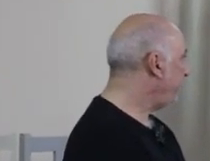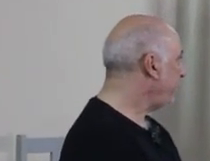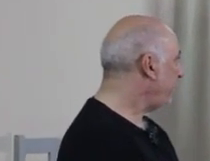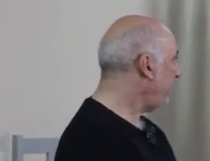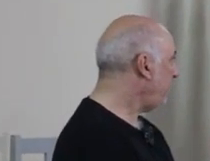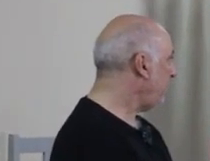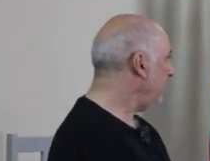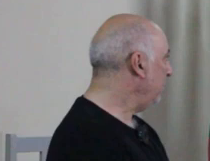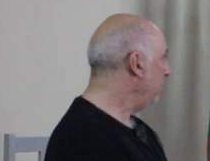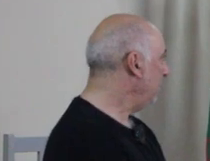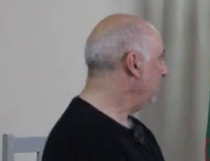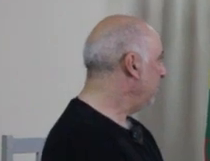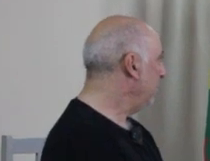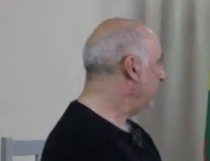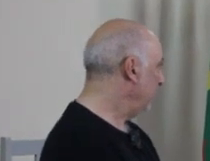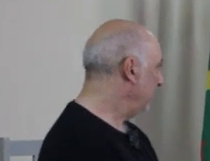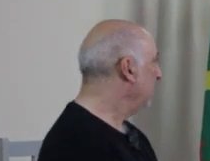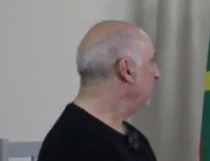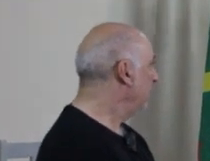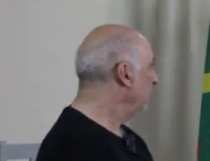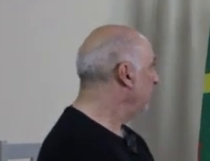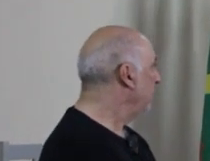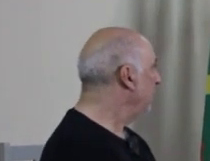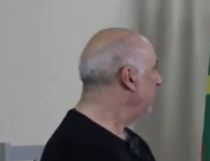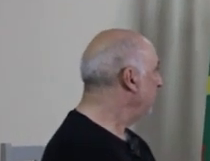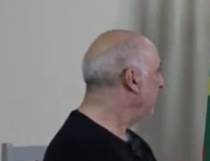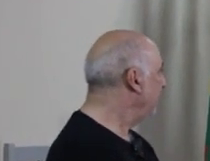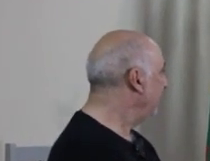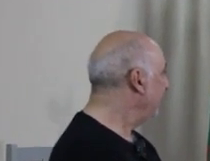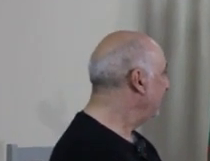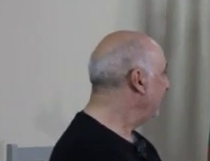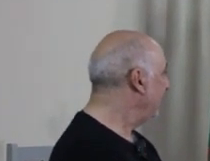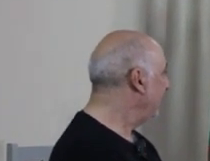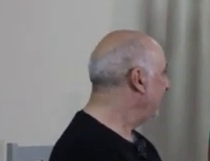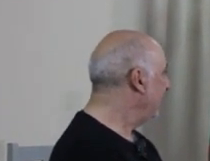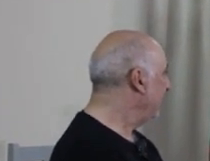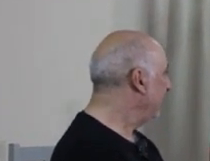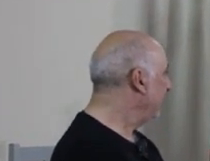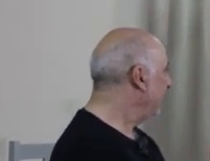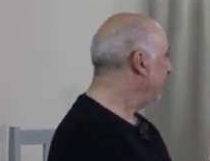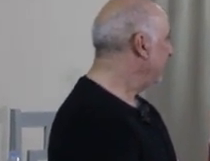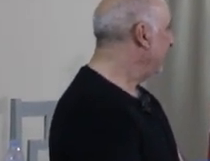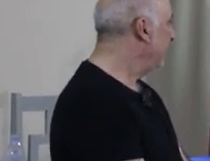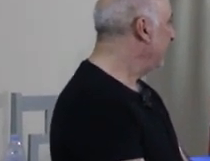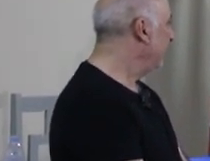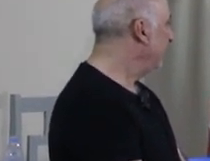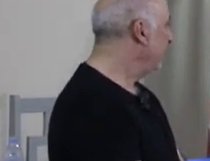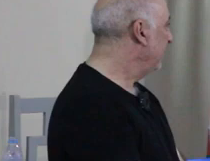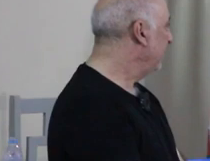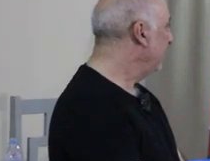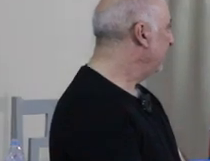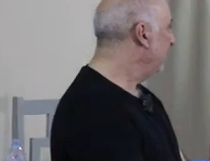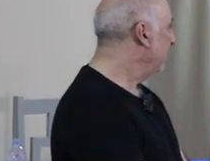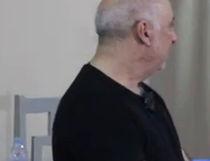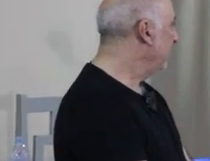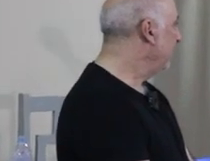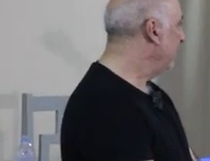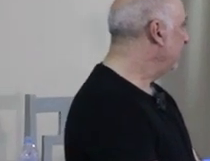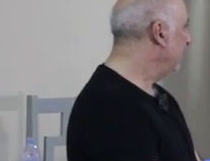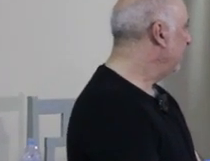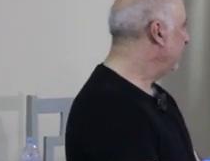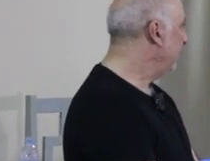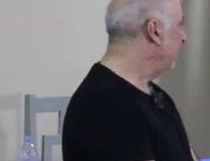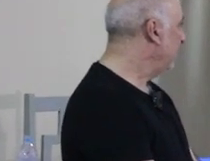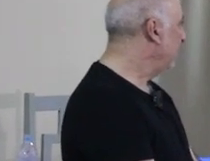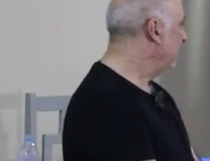do Santuário de Fátima em Palmas. Então, eu tive de uma forma bem breve aquilo que você